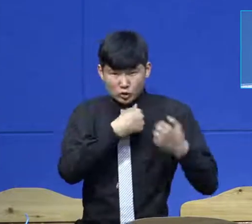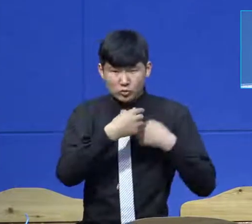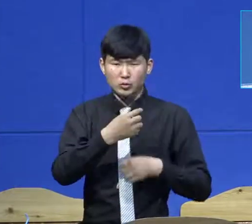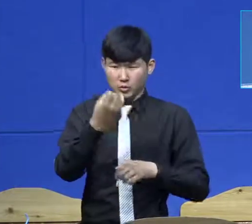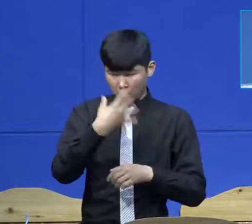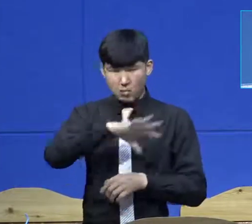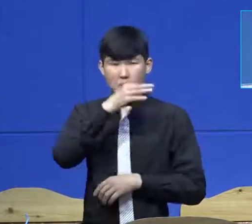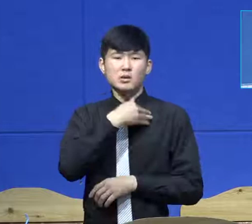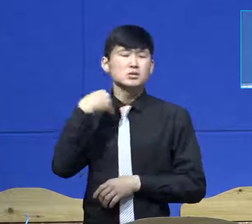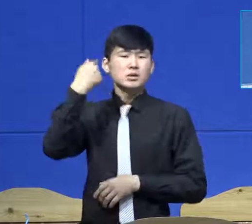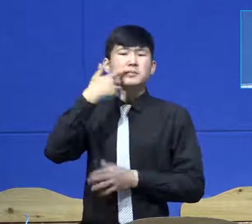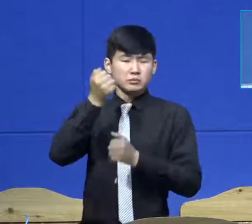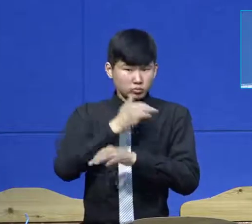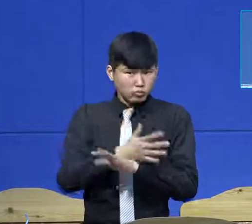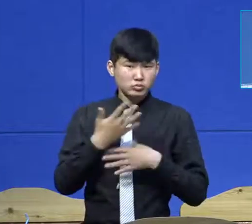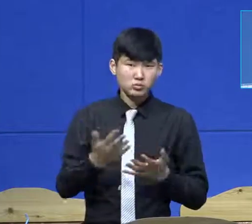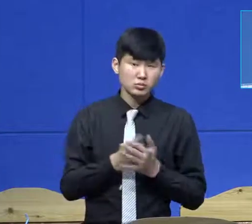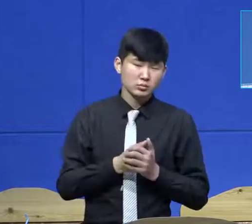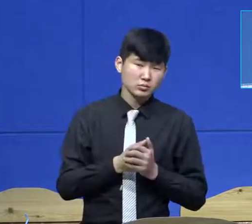амссан.